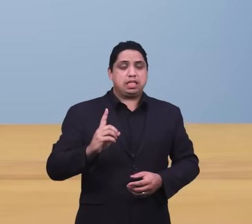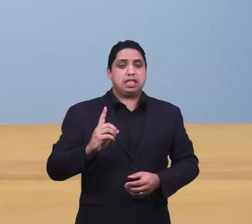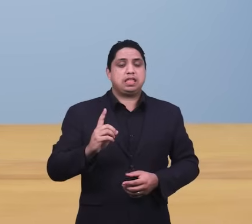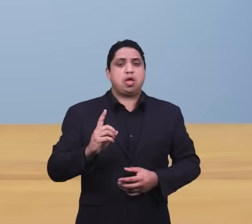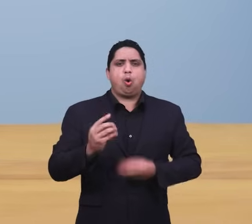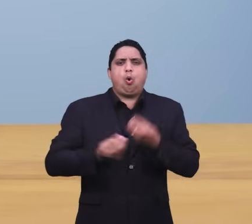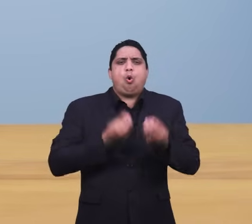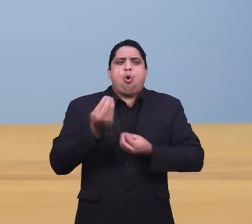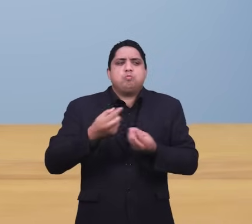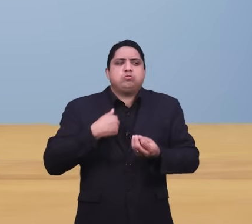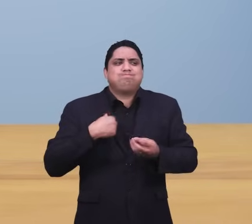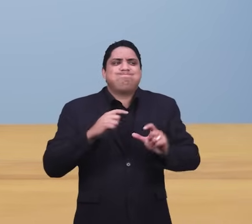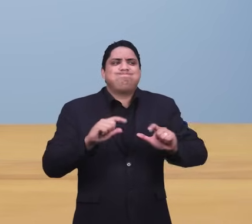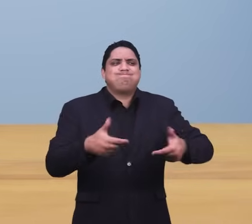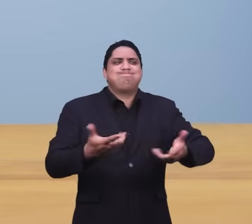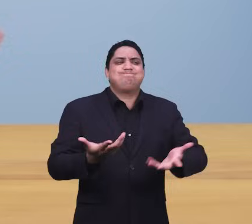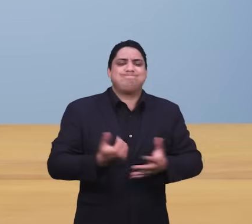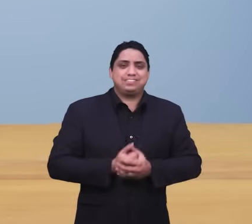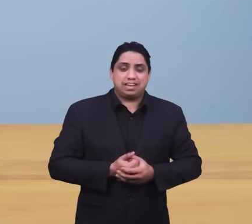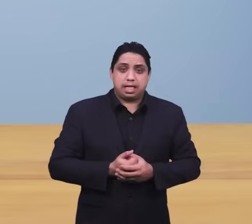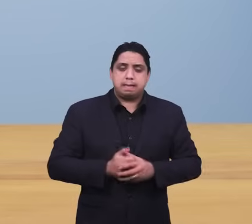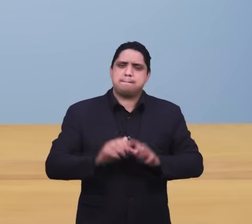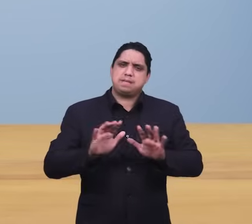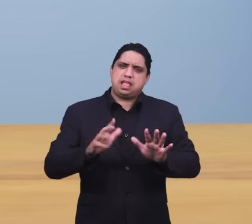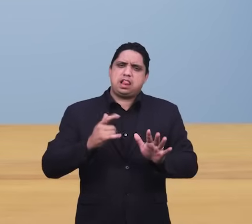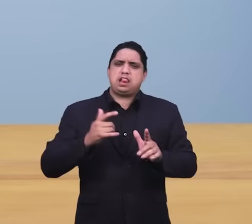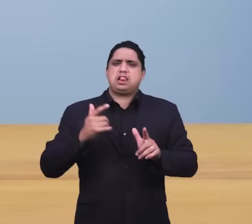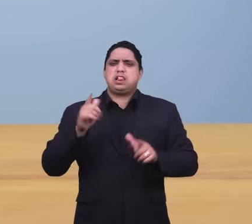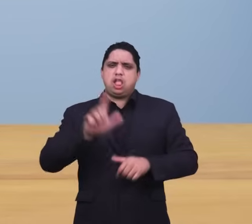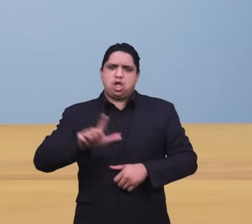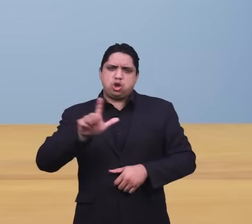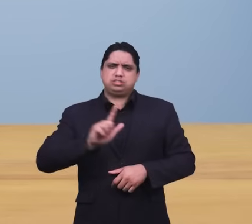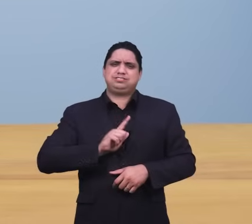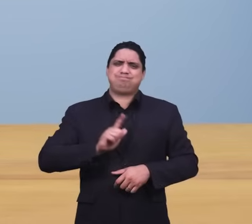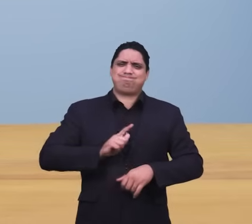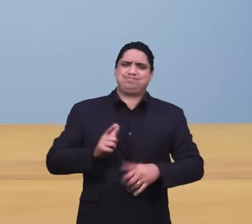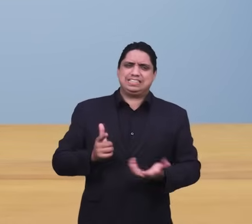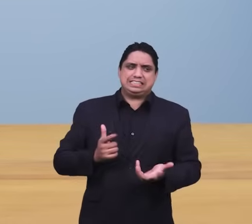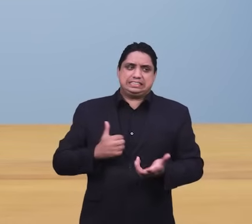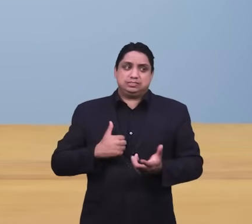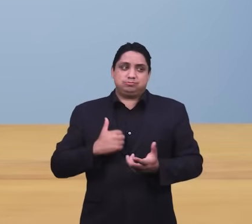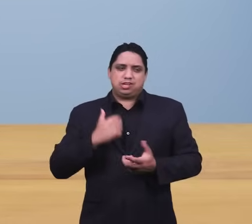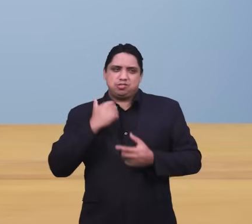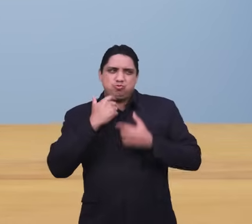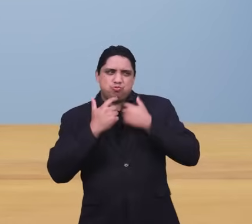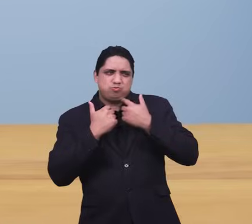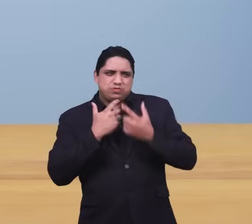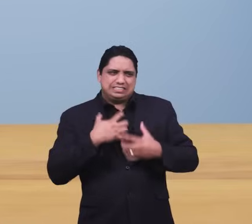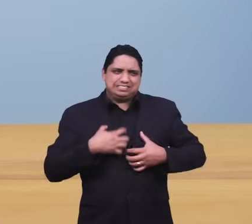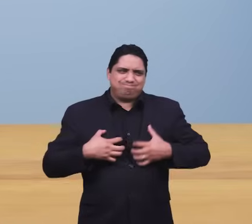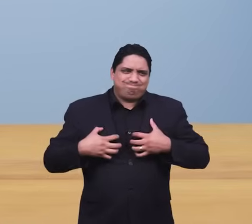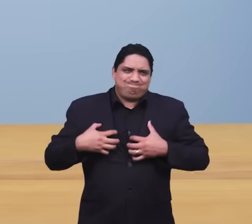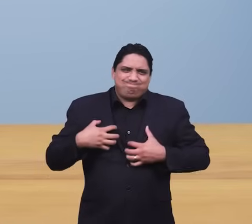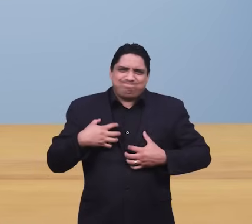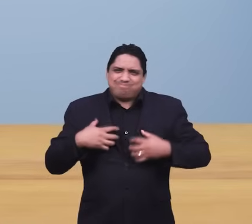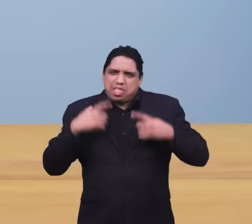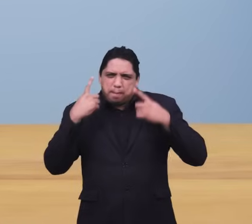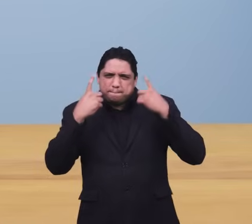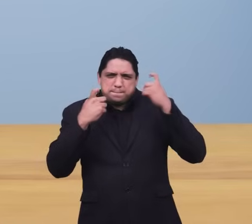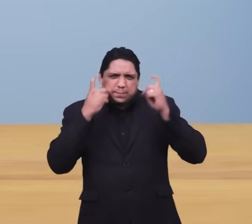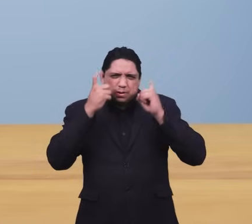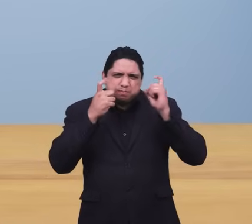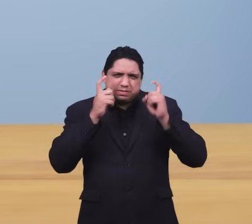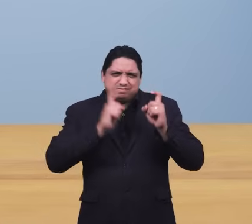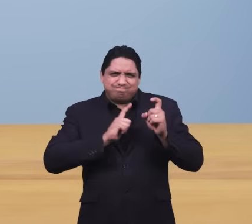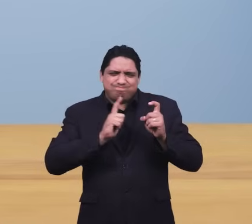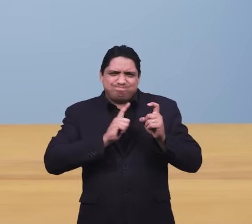notícia, mas é claro, sempre há uma dor, sempre há um receio, uma angústia, uma preocupação.